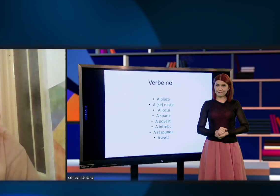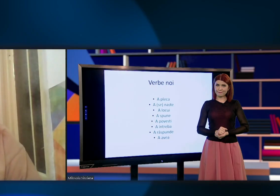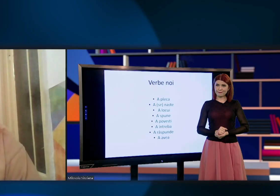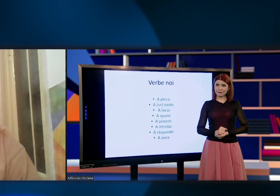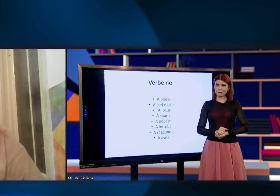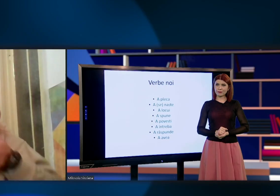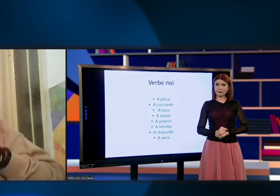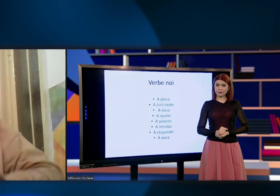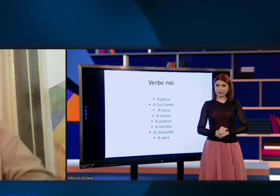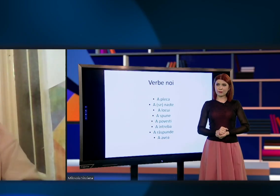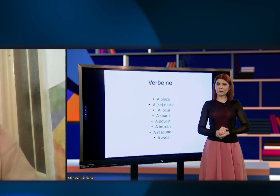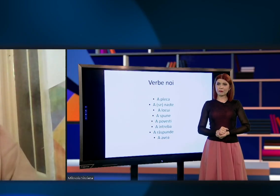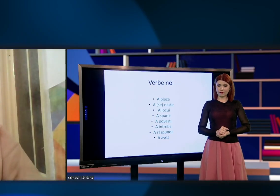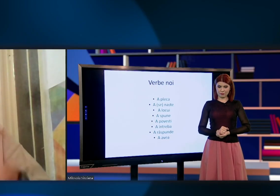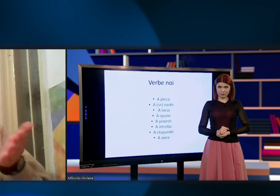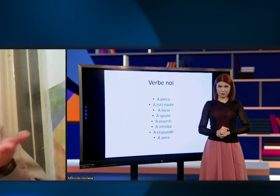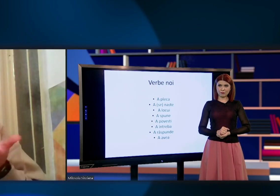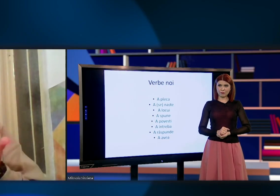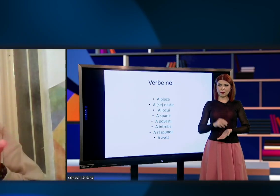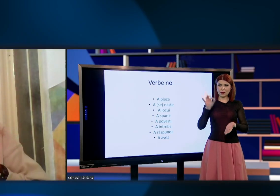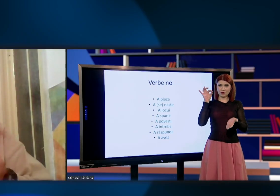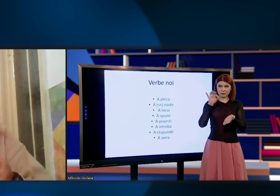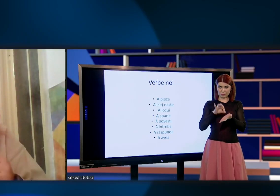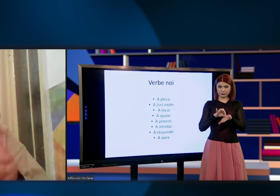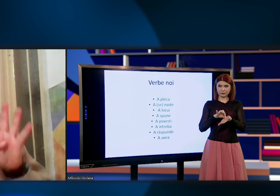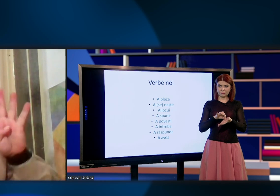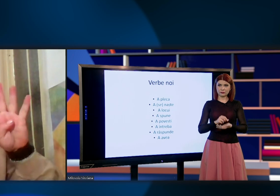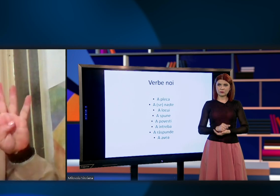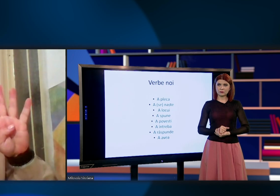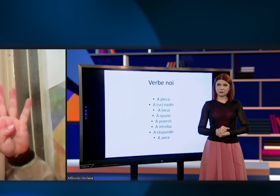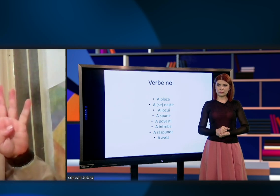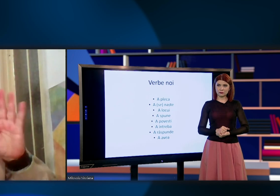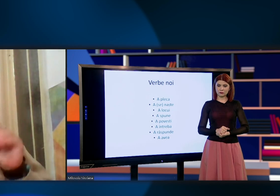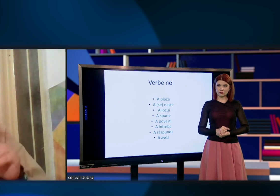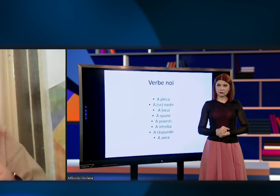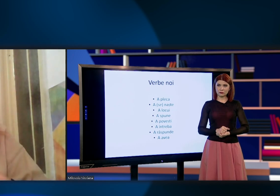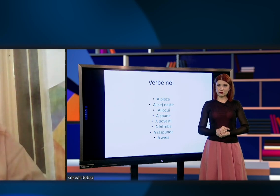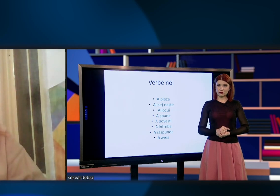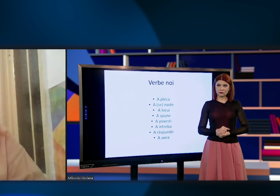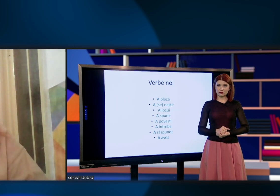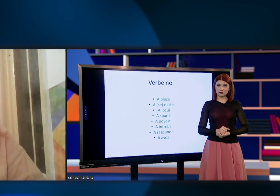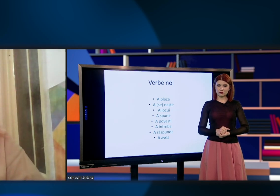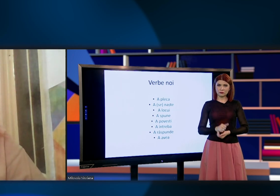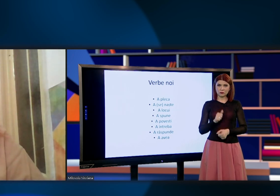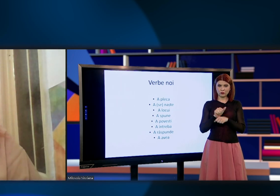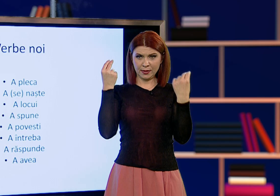eu m am născut în data de 9 august foarte